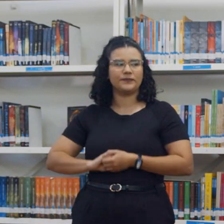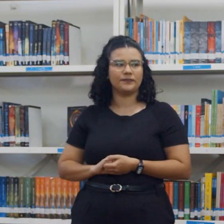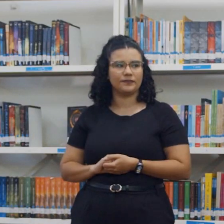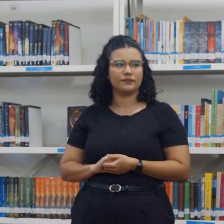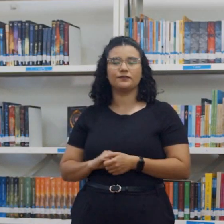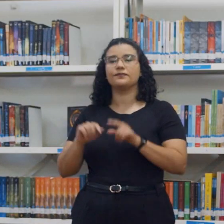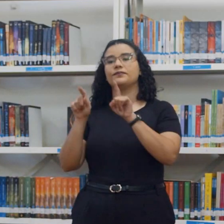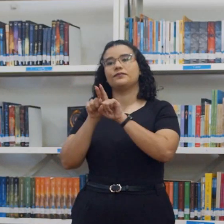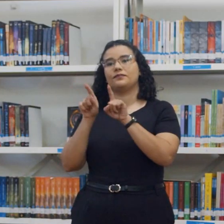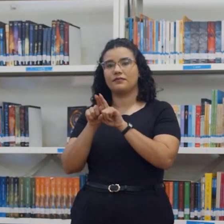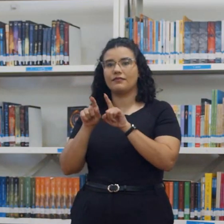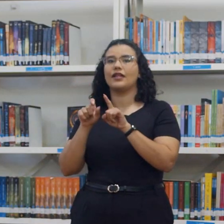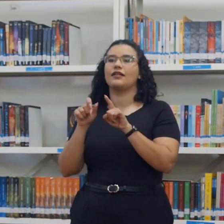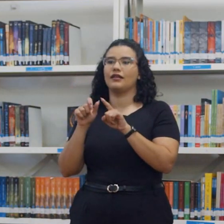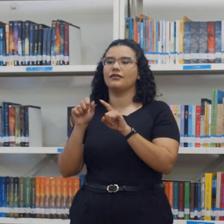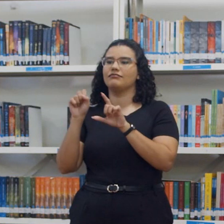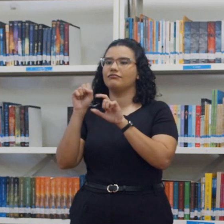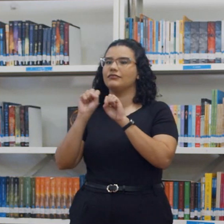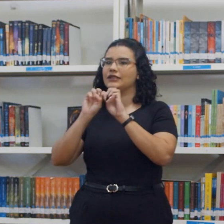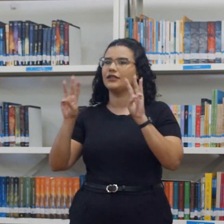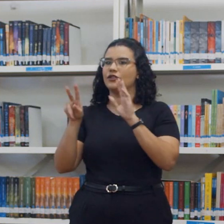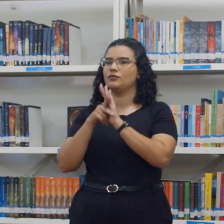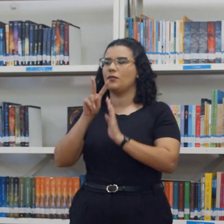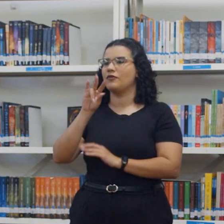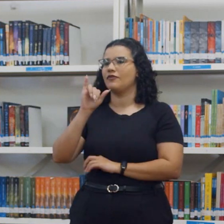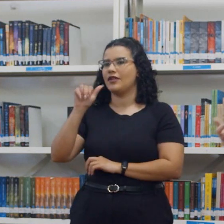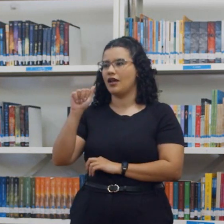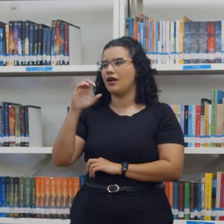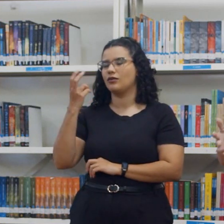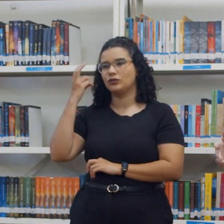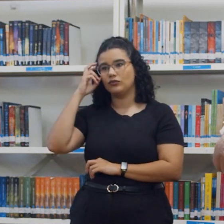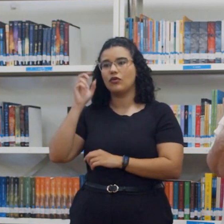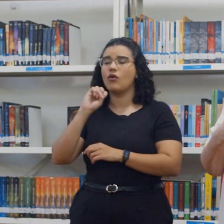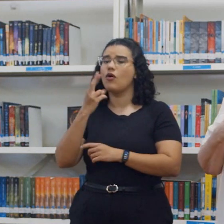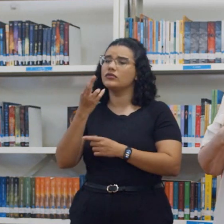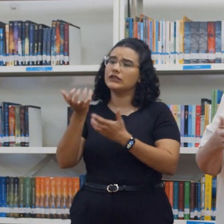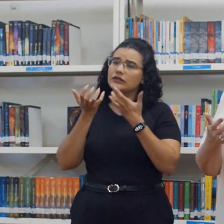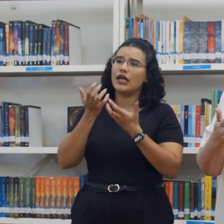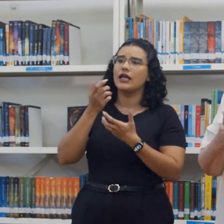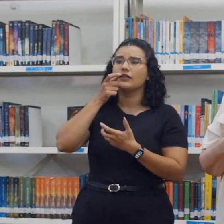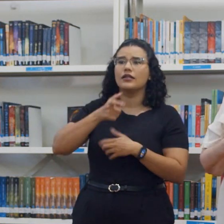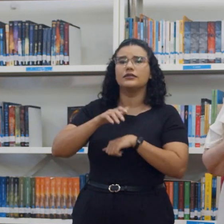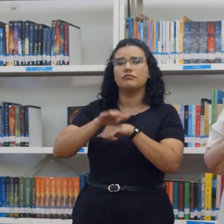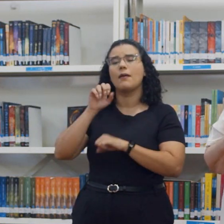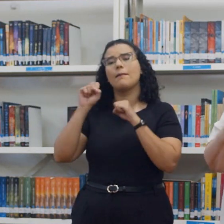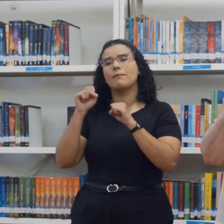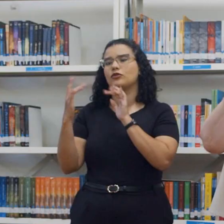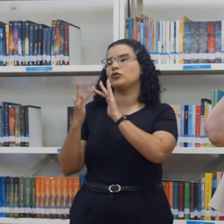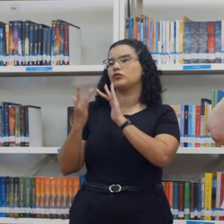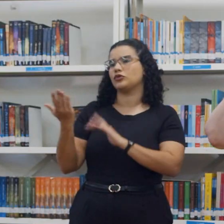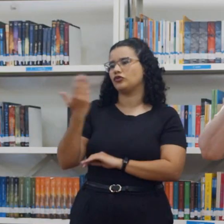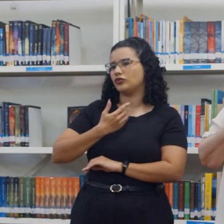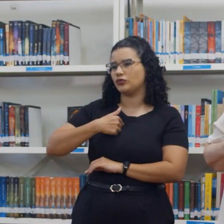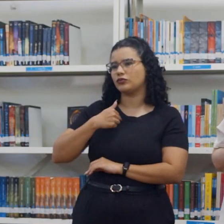no nosso site da Via Cultural, e também quem quiser depois qualquer coisa entre em contato comigo, ou pelo Instituto, ou pelo